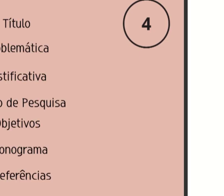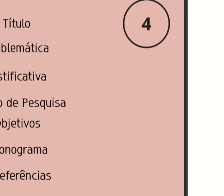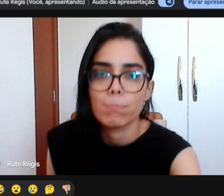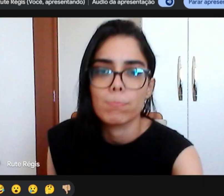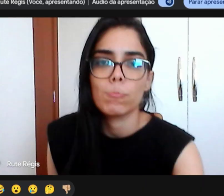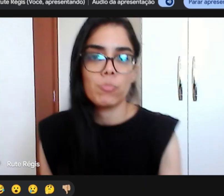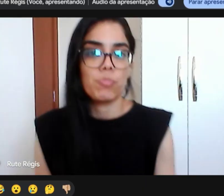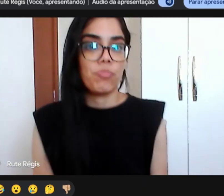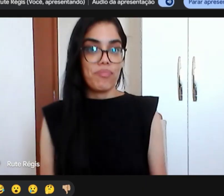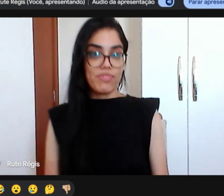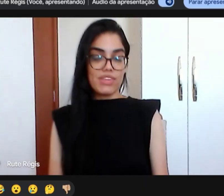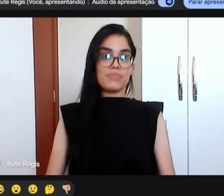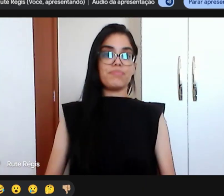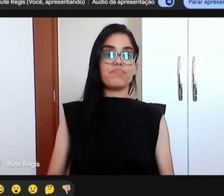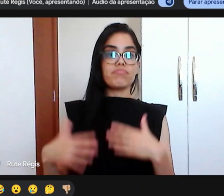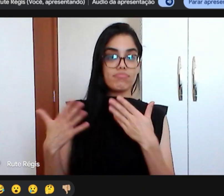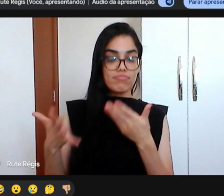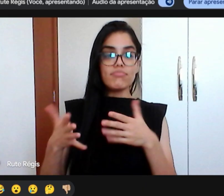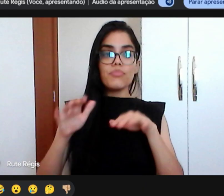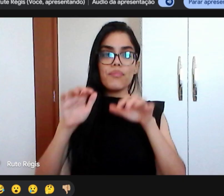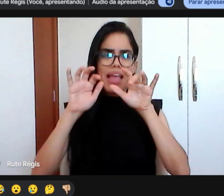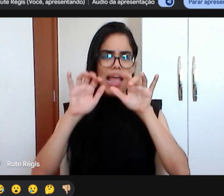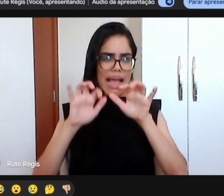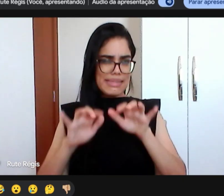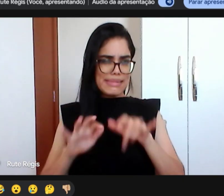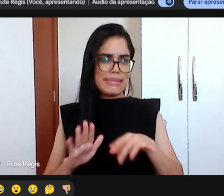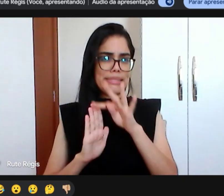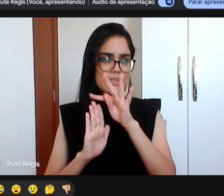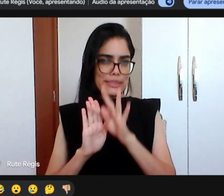Sobre alguns pontos da escrita do pré-projeto.